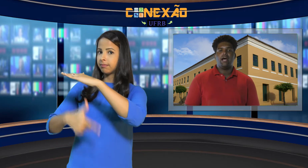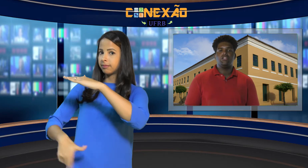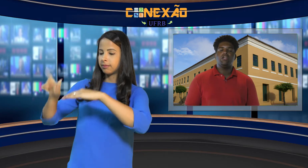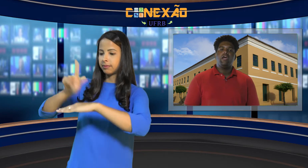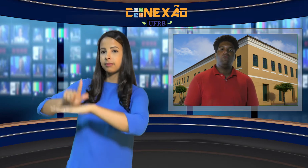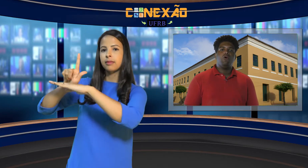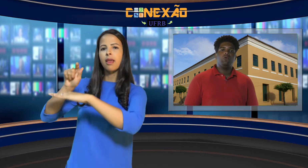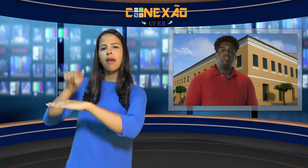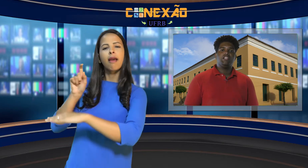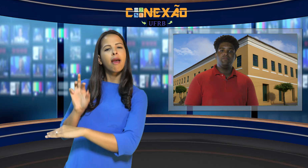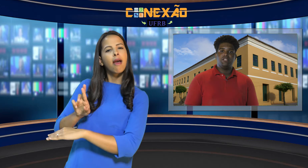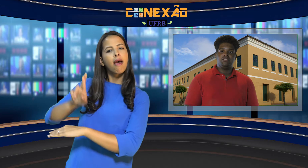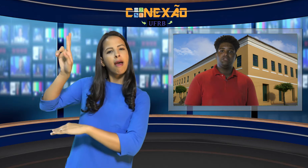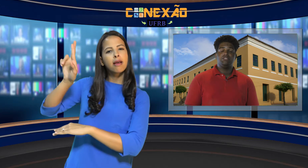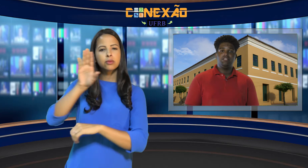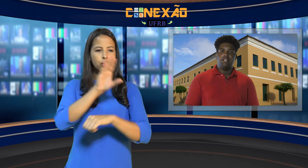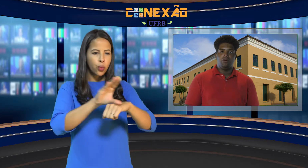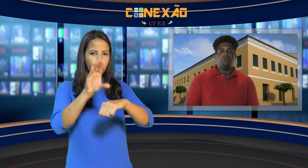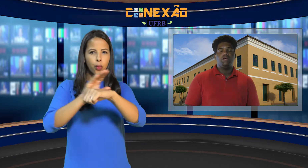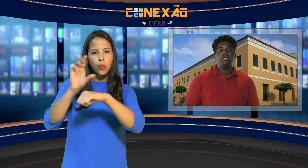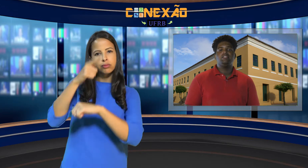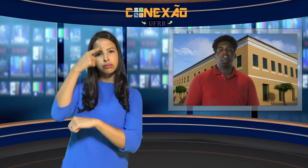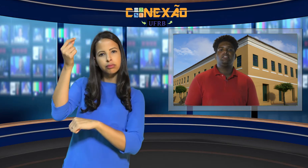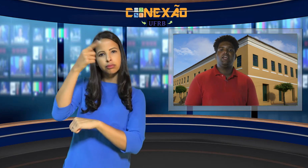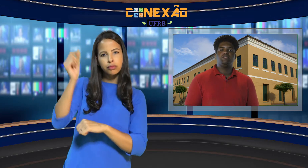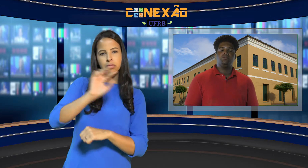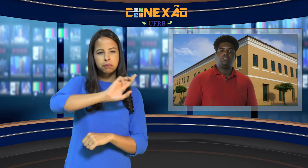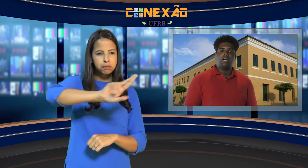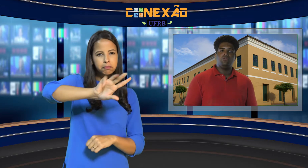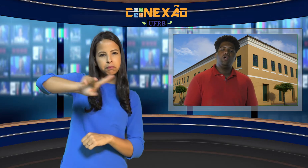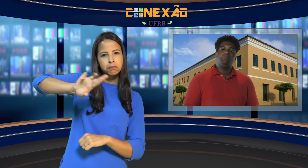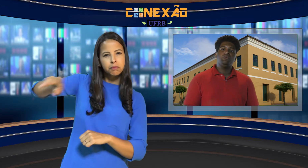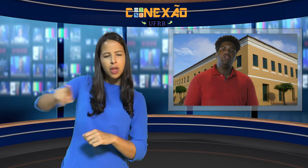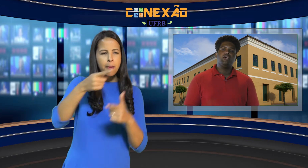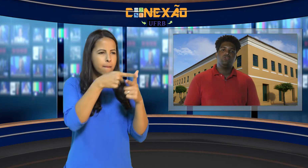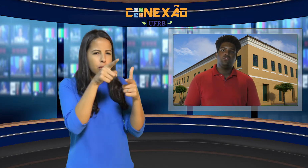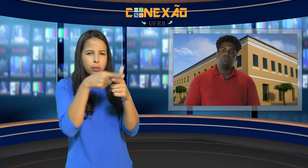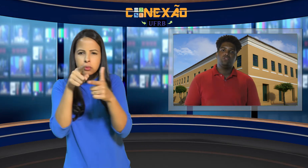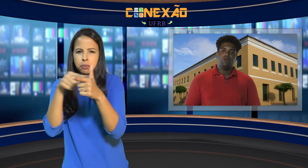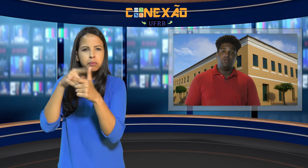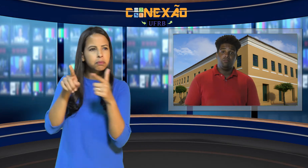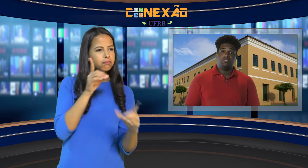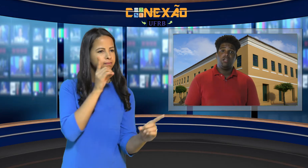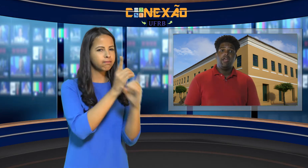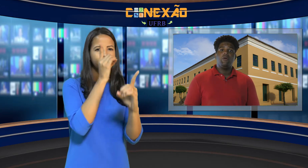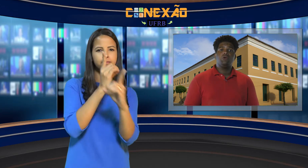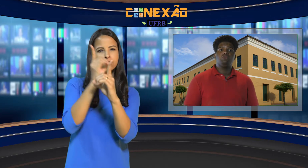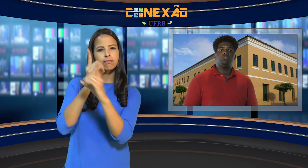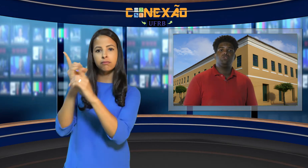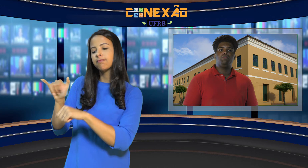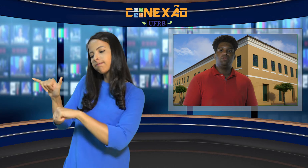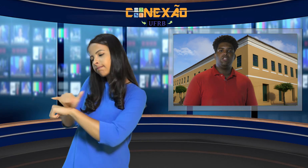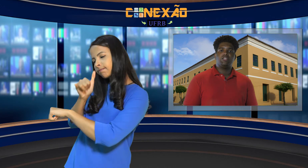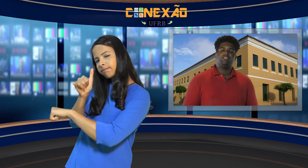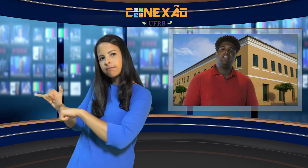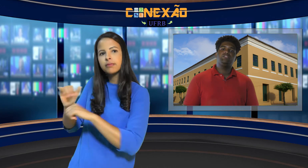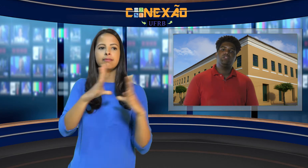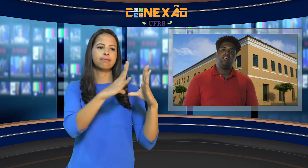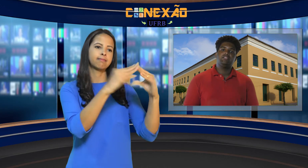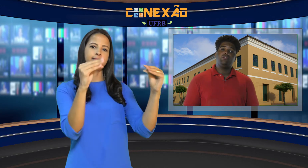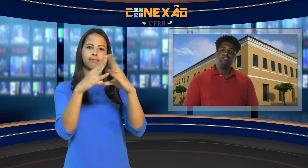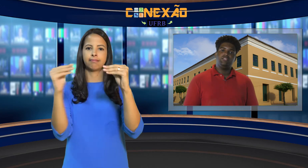a Prograde, é o órgão da administração central e a instância responsável pelo diagnóstico dos problemas. É o recurso de